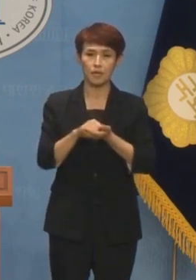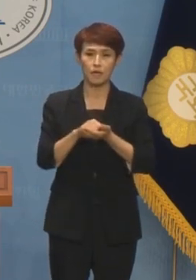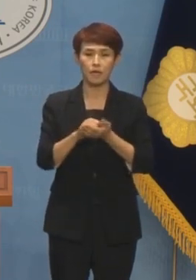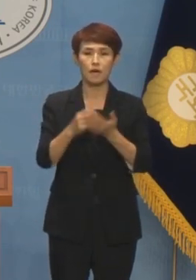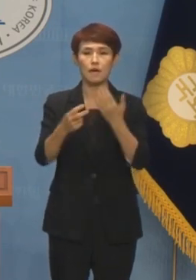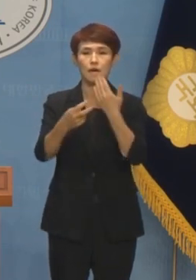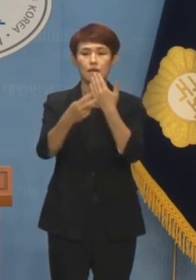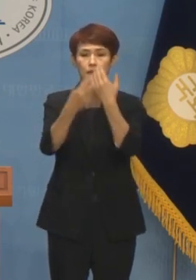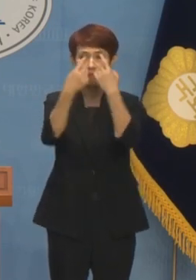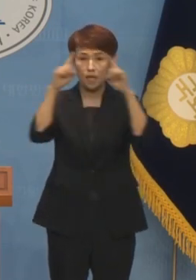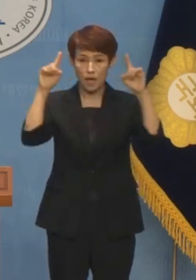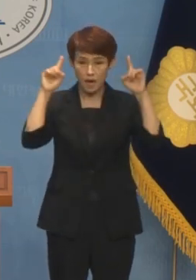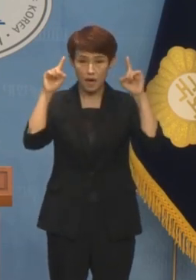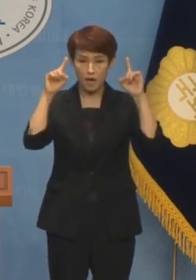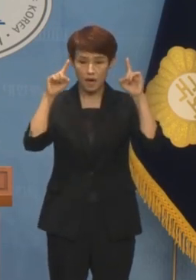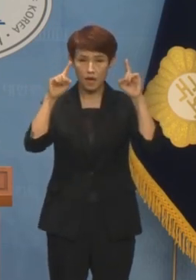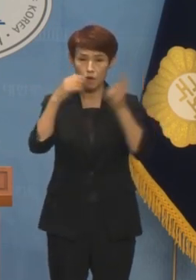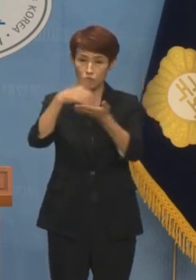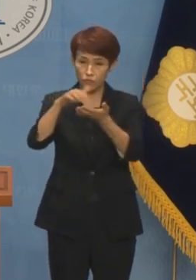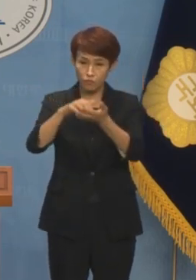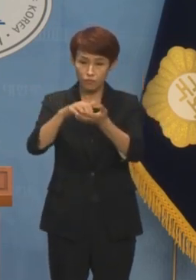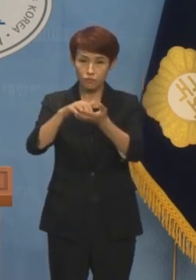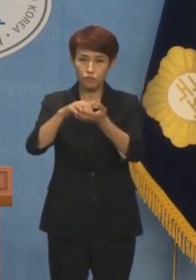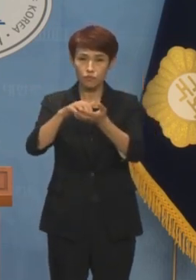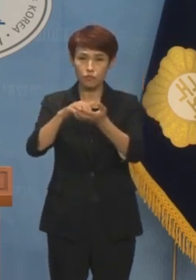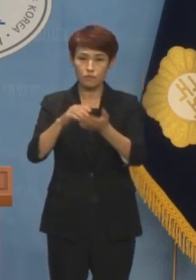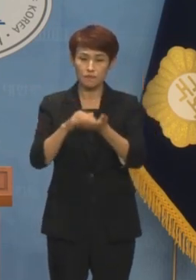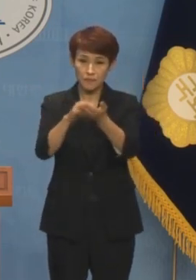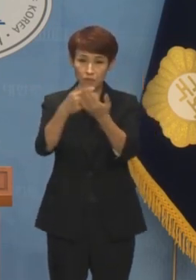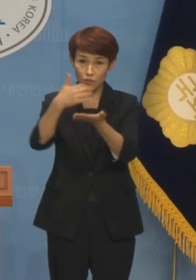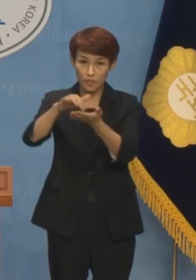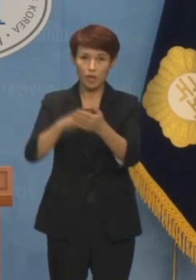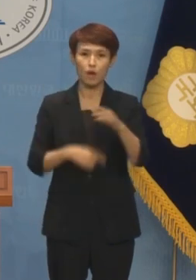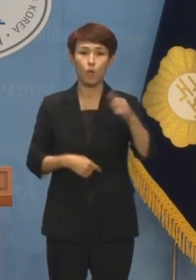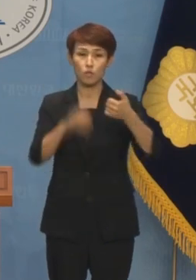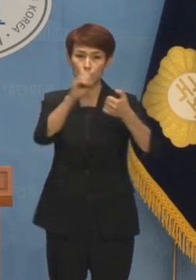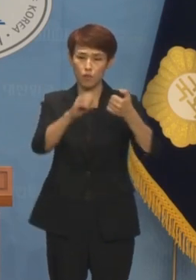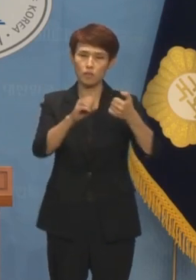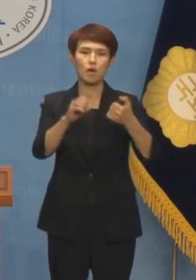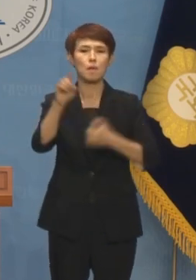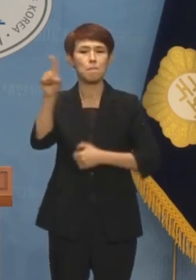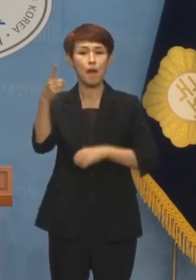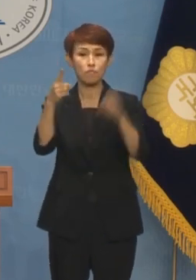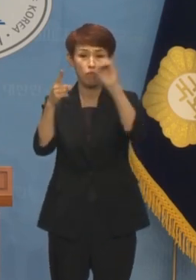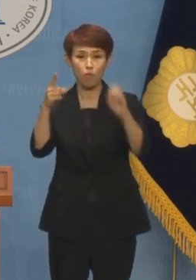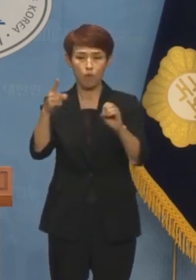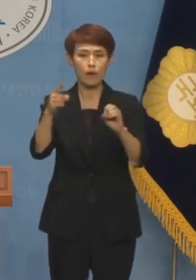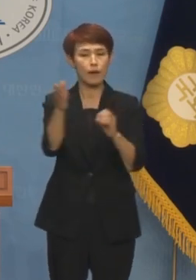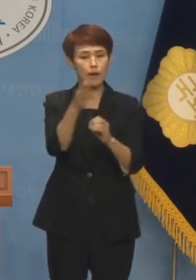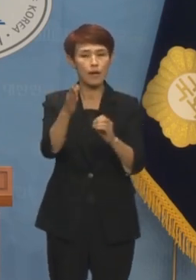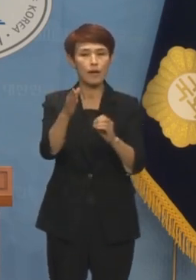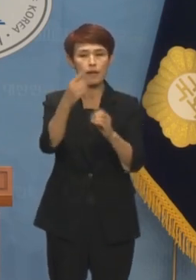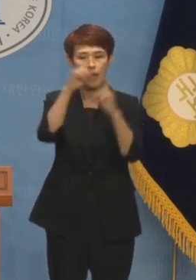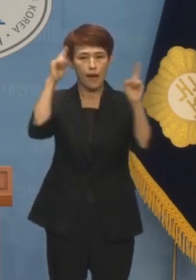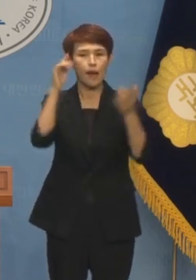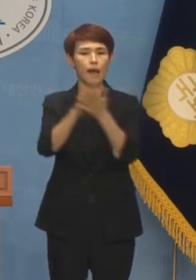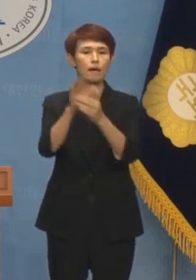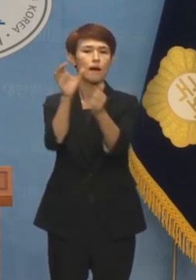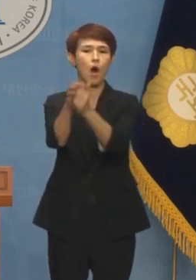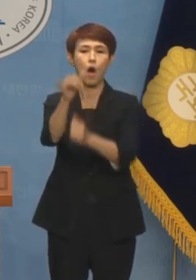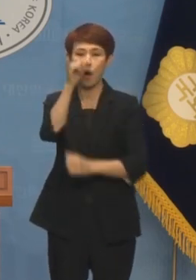의대 증원 규모를 50%에서 100% 사이 대학 자율에 맡긴 것이 의대 정원